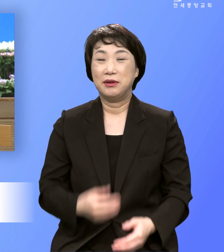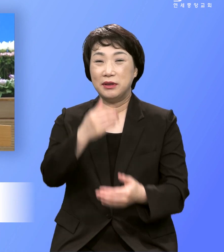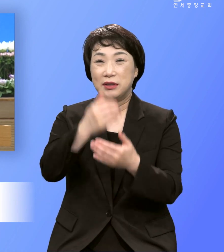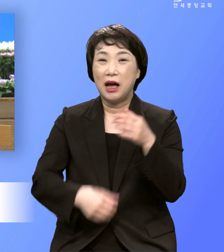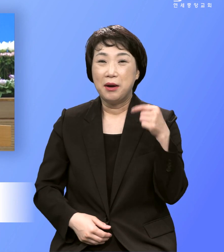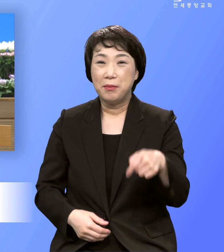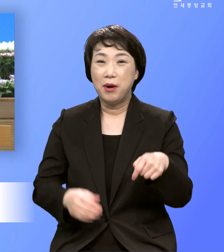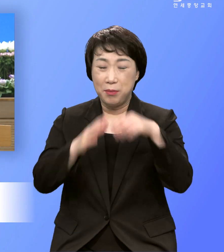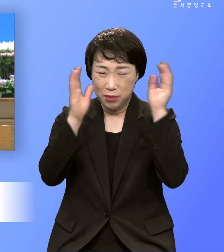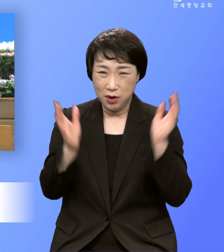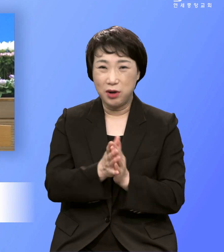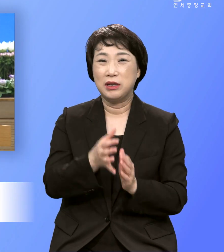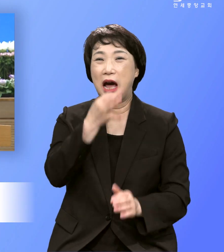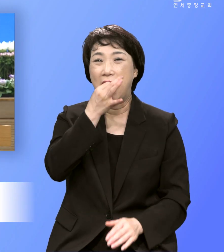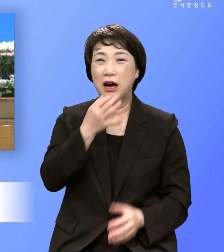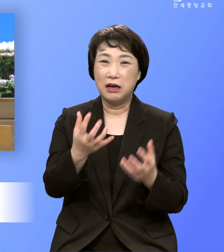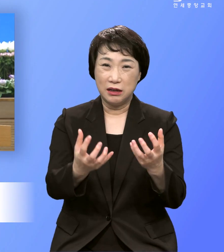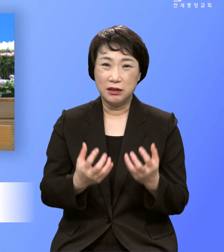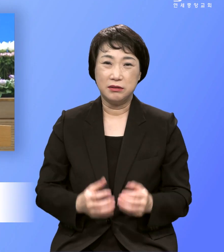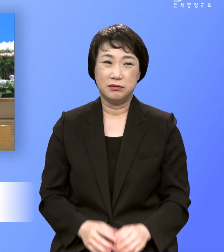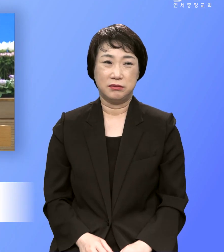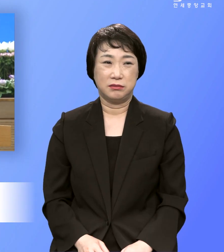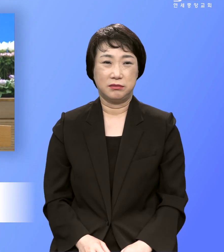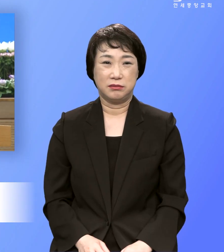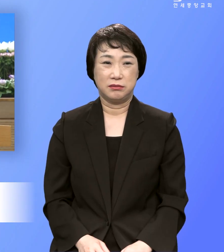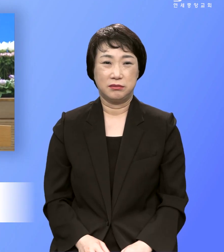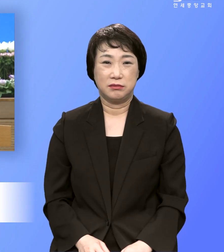나머지는 탐욕이야.